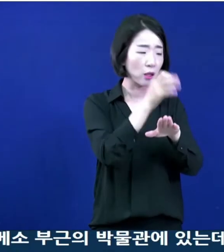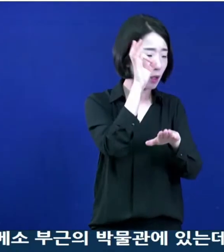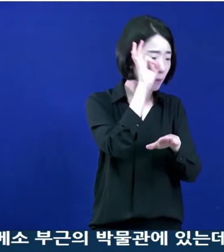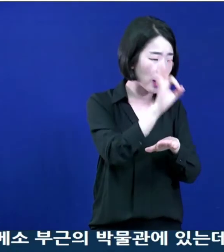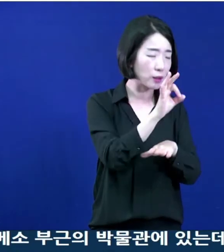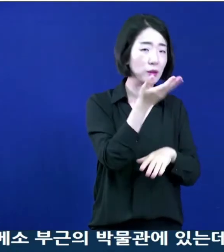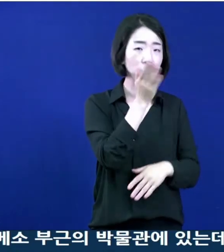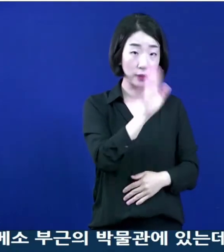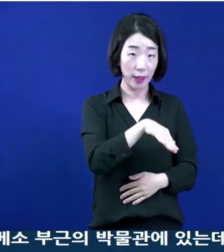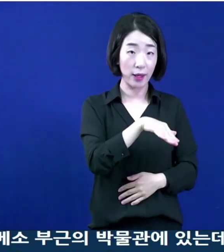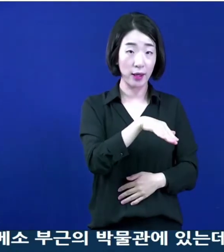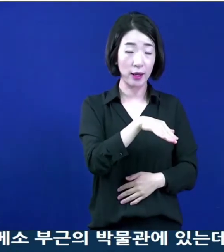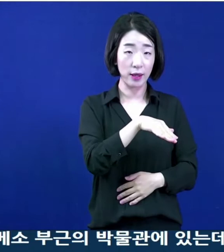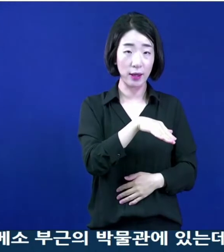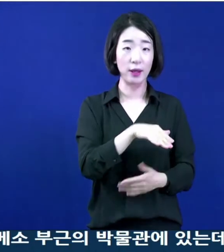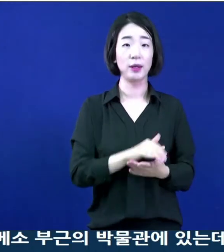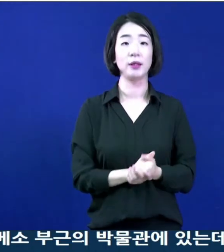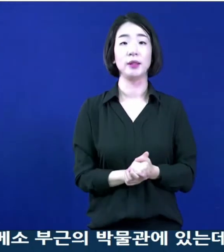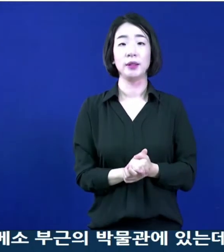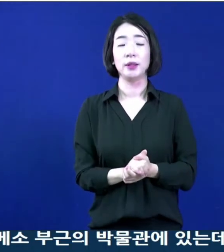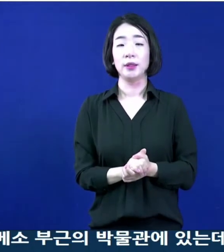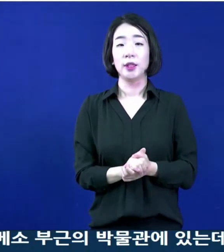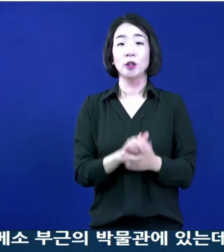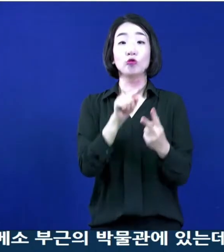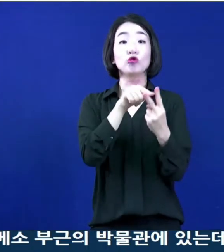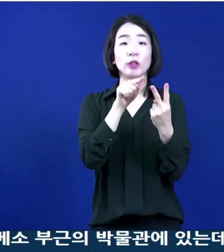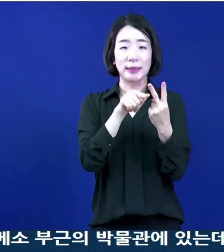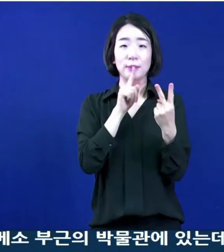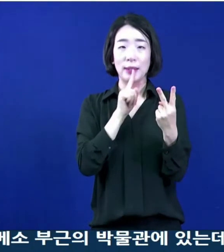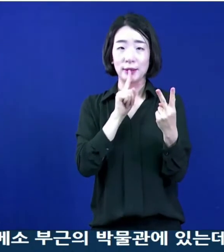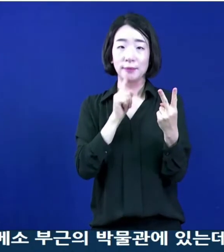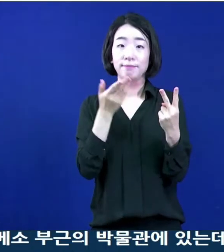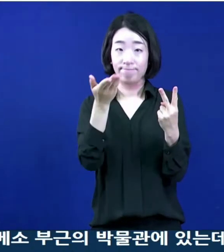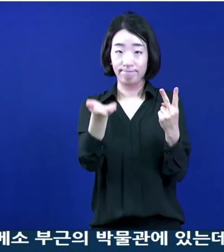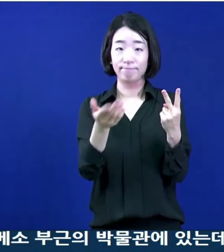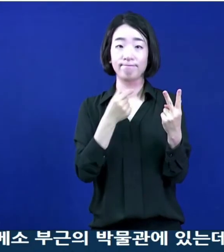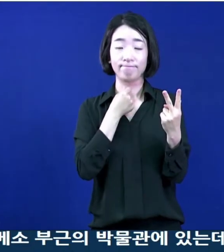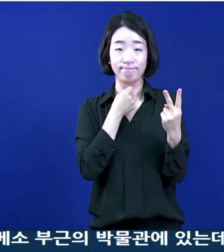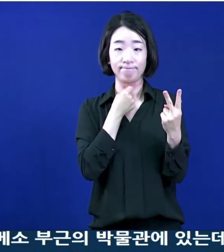중에 오늘 2가지 관련된 거 말씀드리려고 그래요.